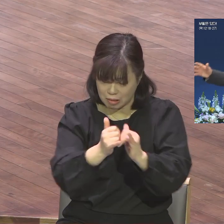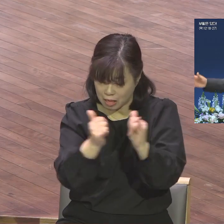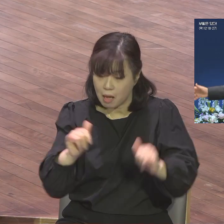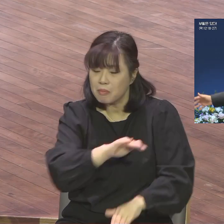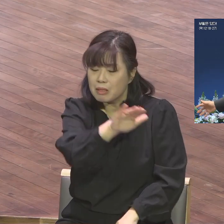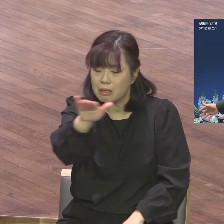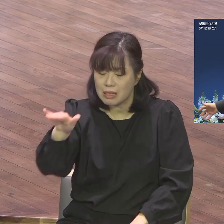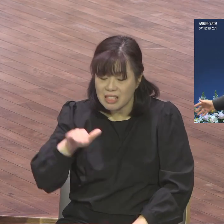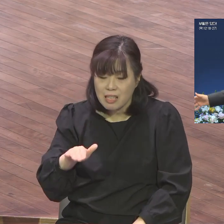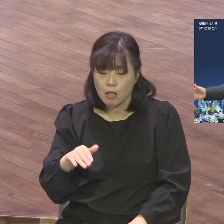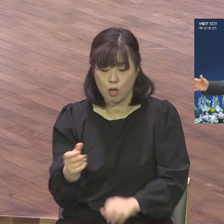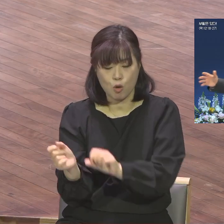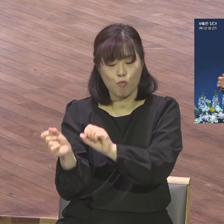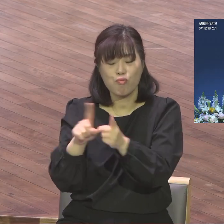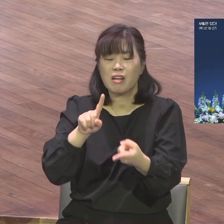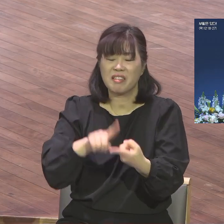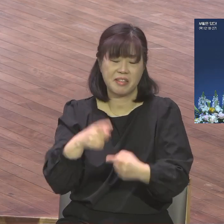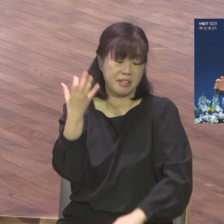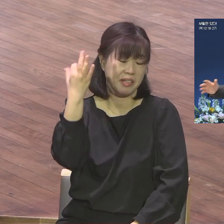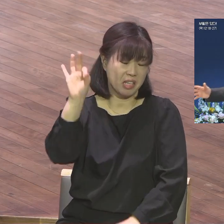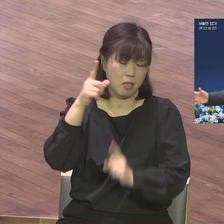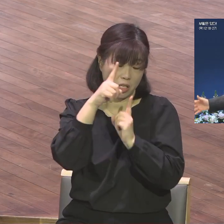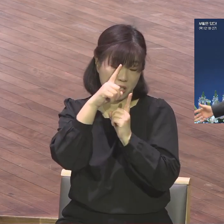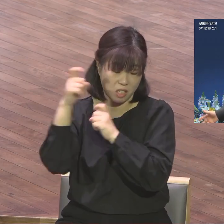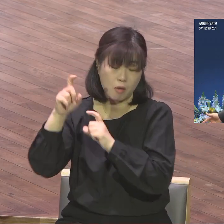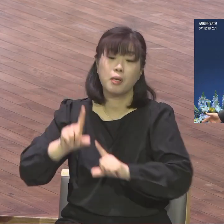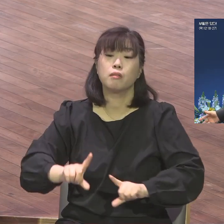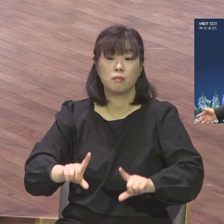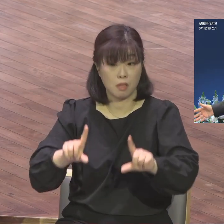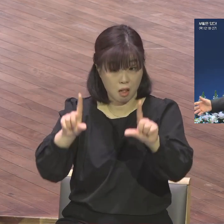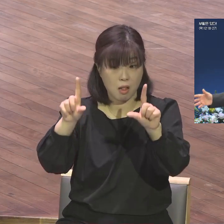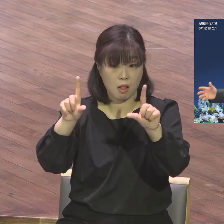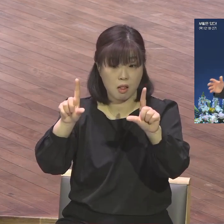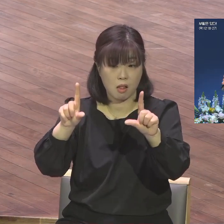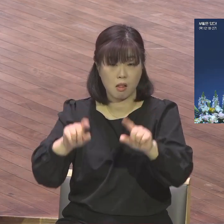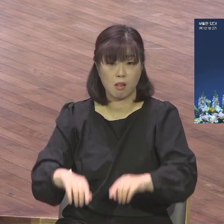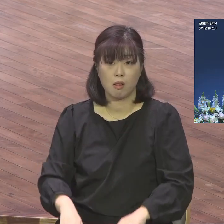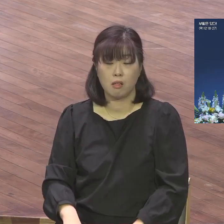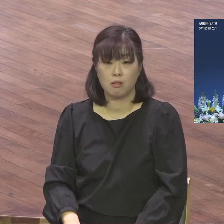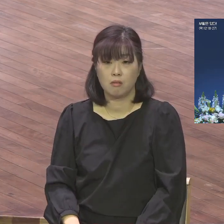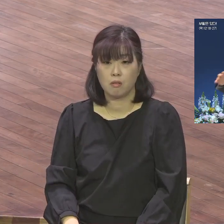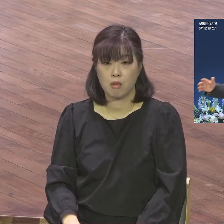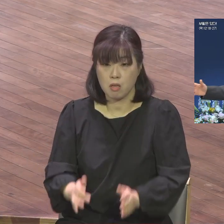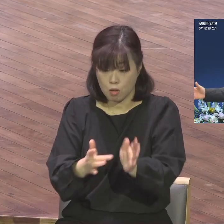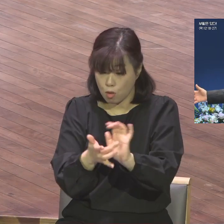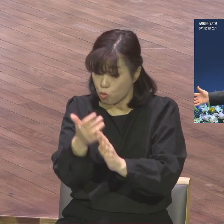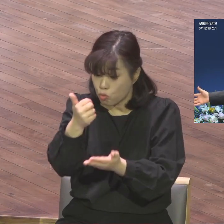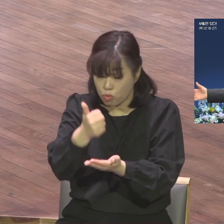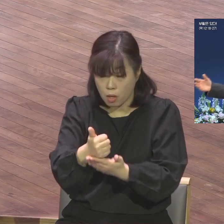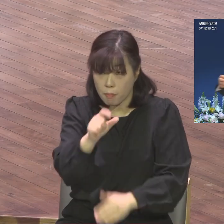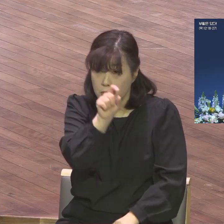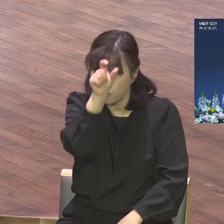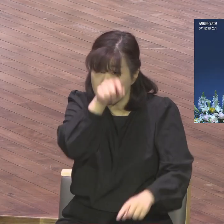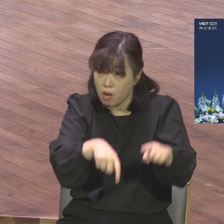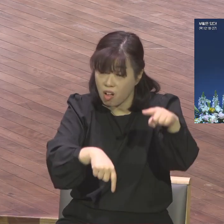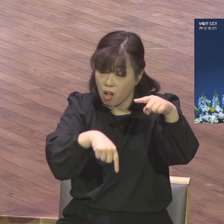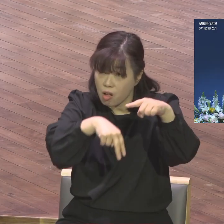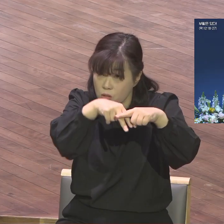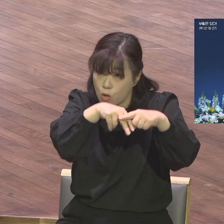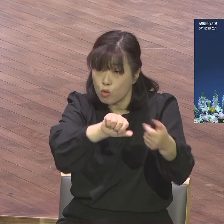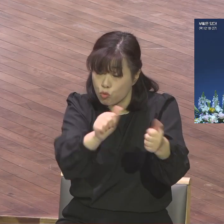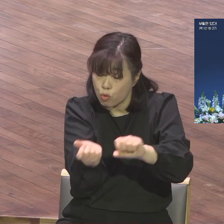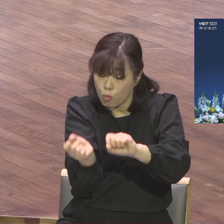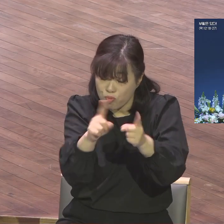전 세계가 다 믿든 안 믿든 그렇게 되게 되었어요. 예수님의 십자가 사건 전 세계가 다